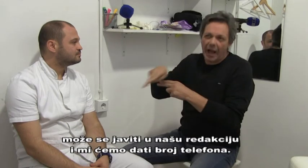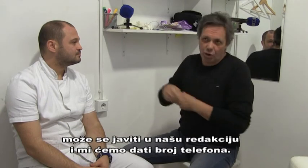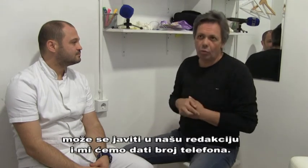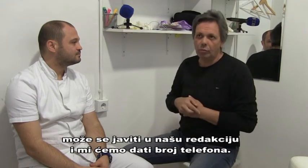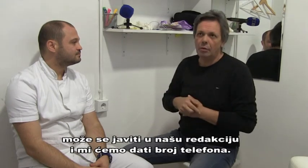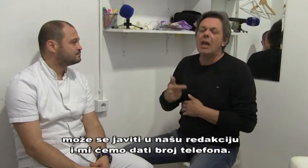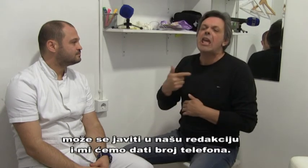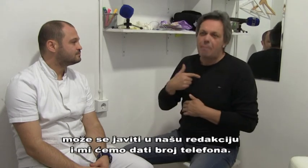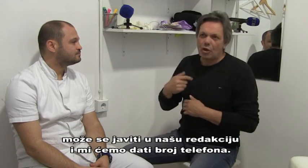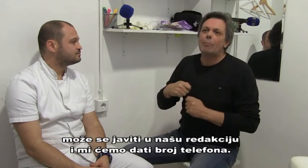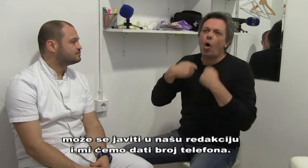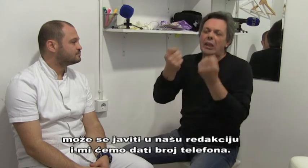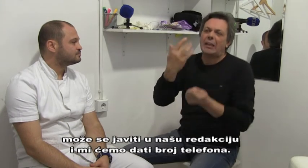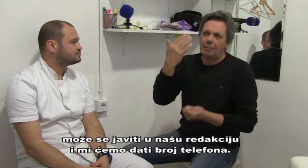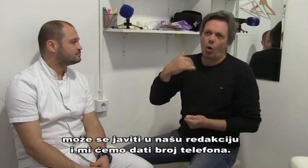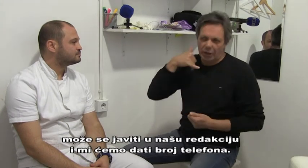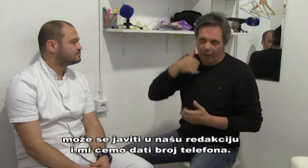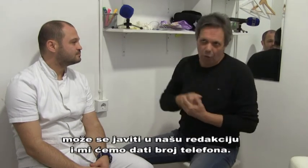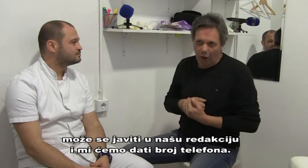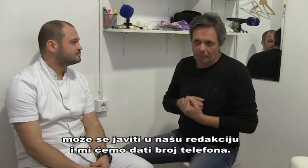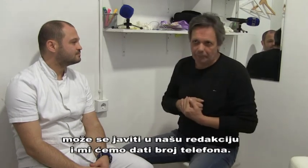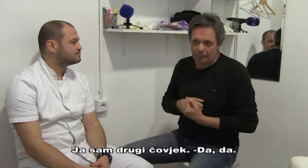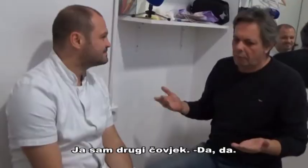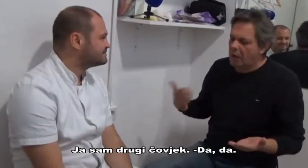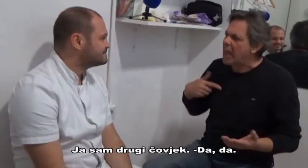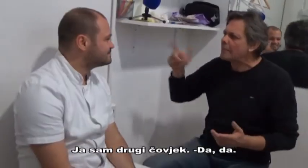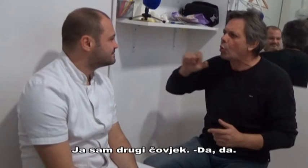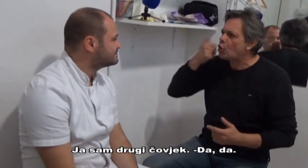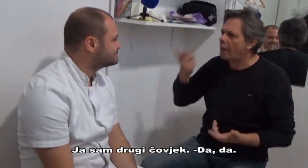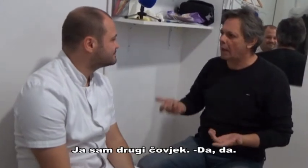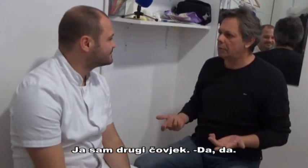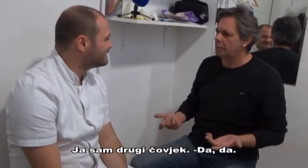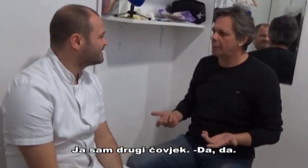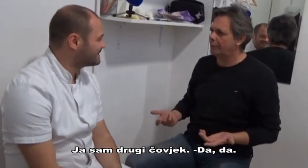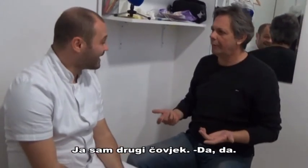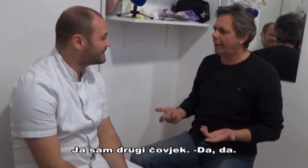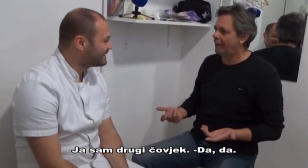redakciju i mi ćemo dati broj telefona. Ja sam drugi čovjek.